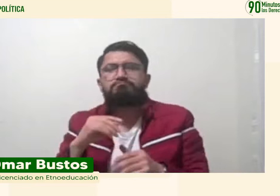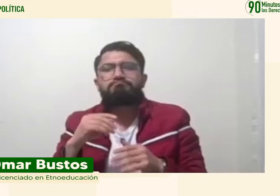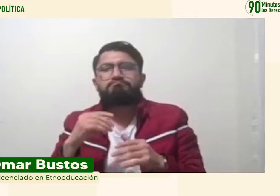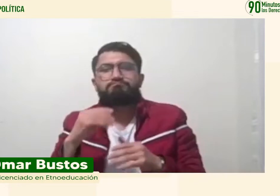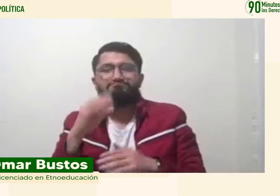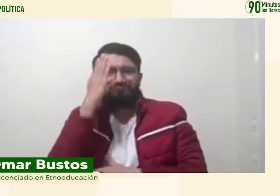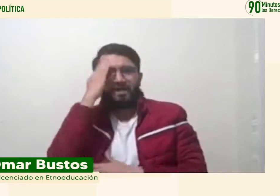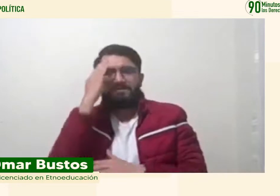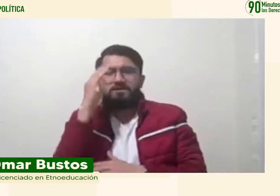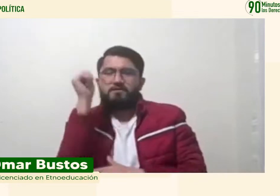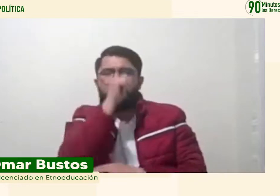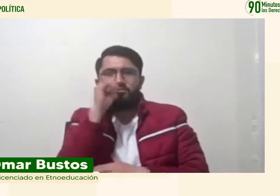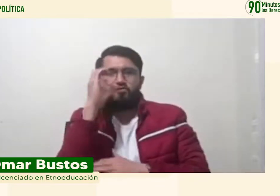los afrocolombianos